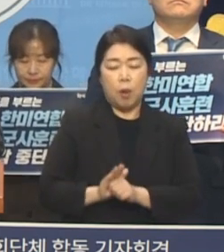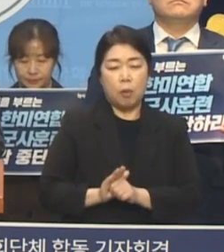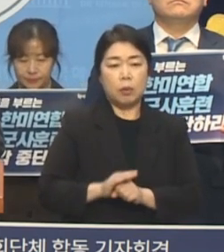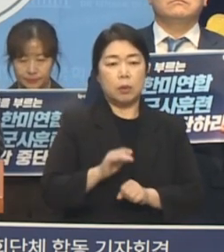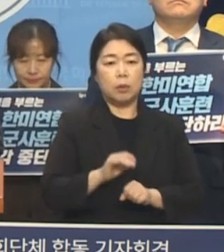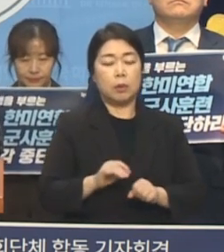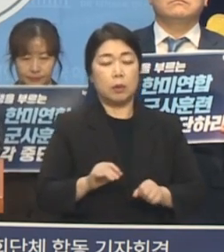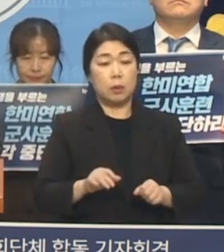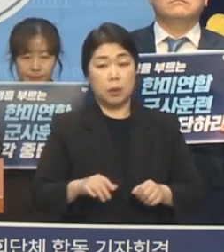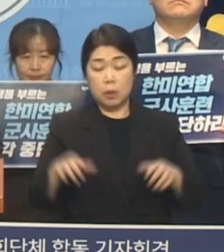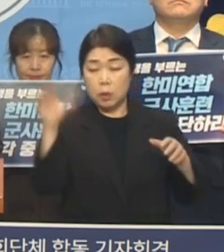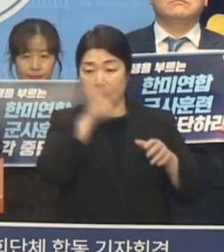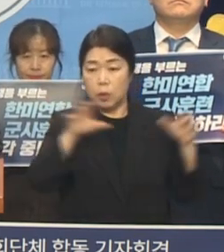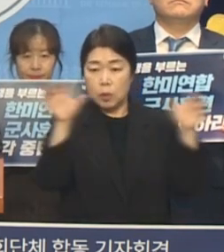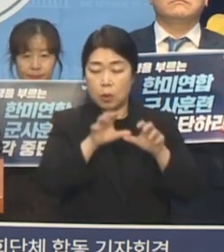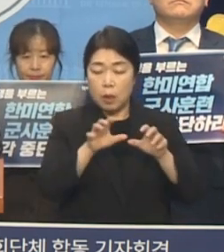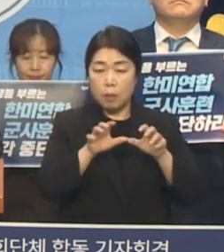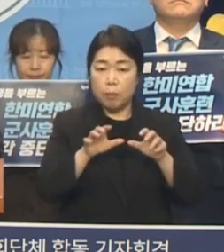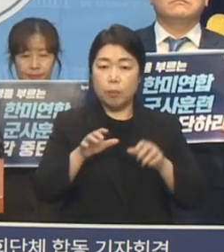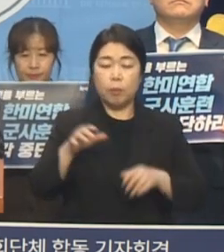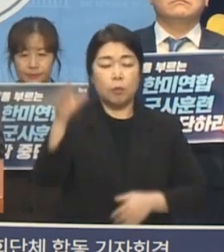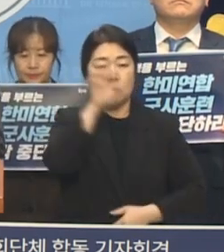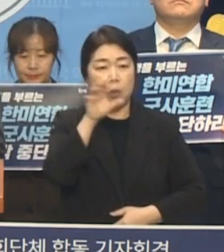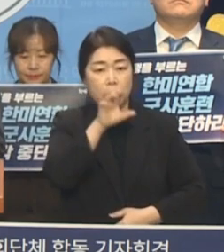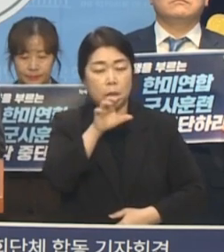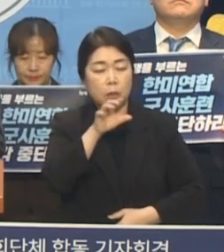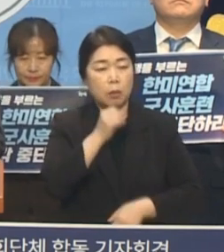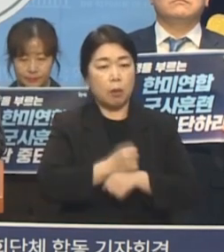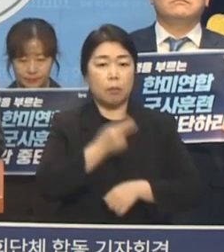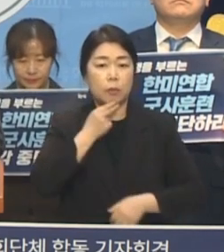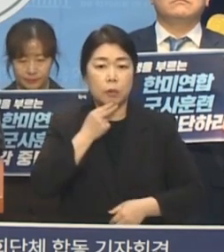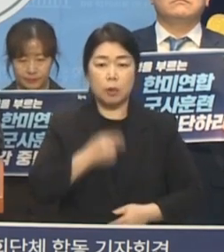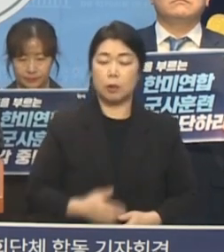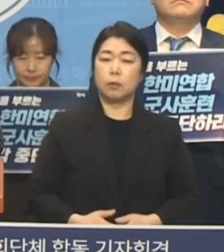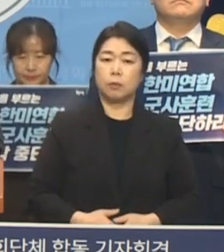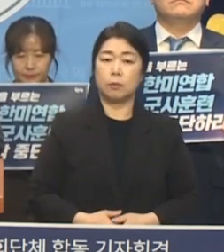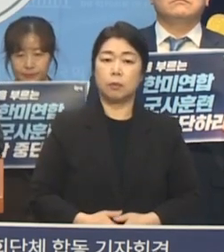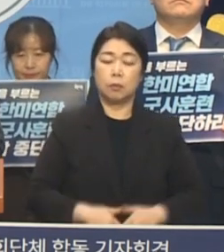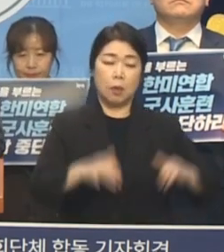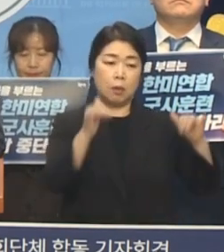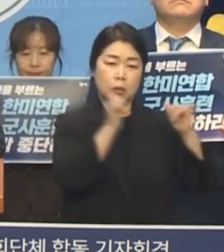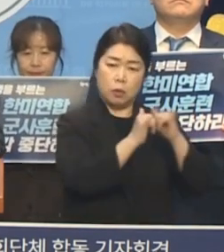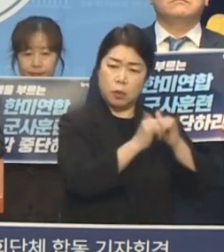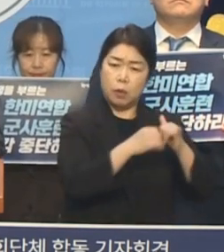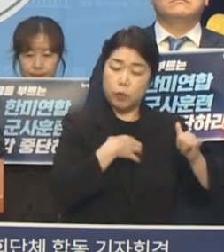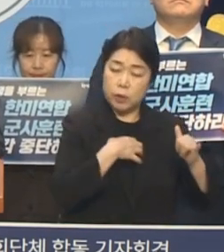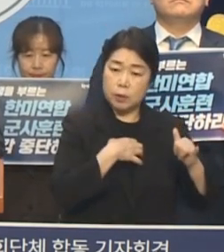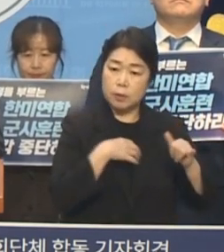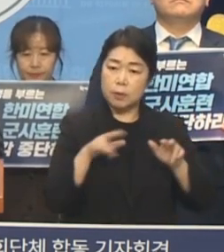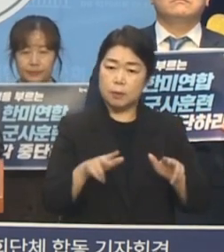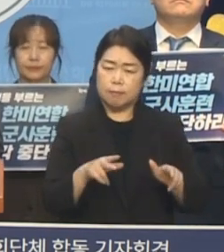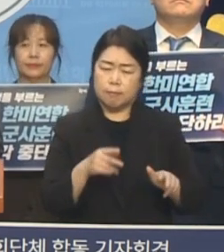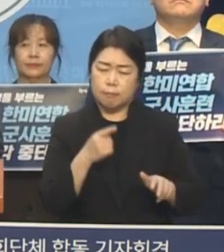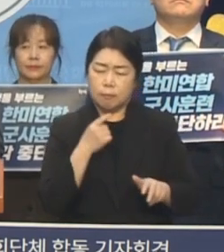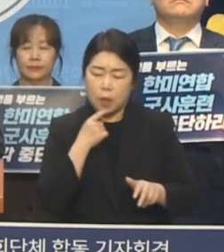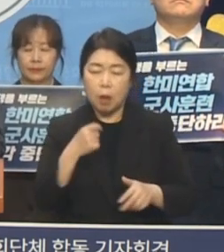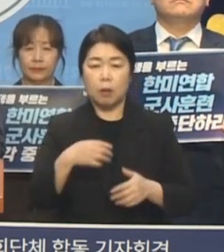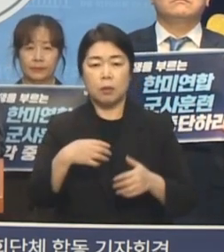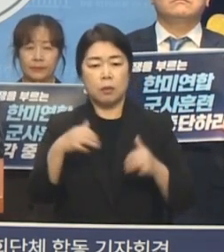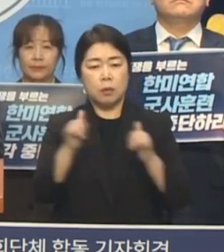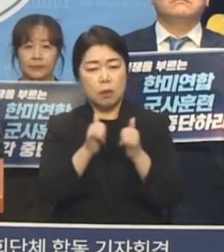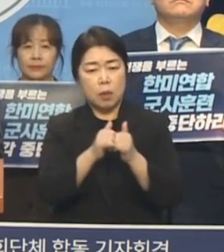상륙훈련인 쌍용훈련도 진행하지 않았다. 전쟁 위기가 역대 최고조에 이른 한반도